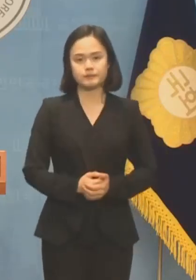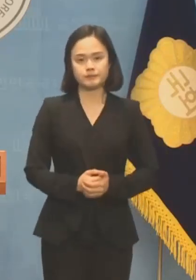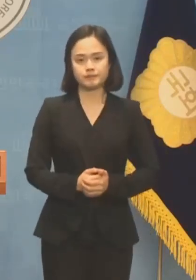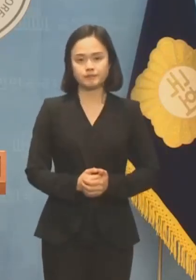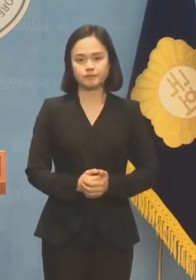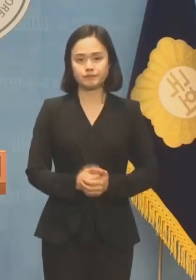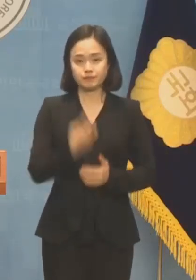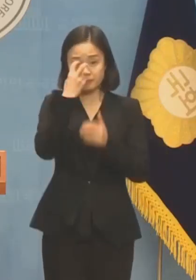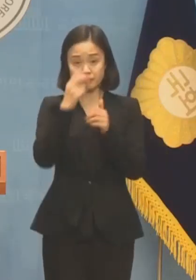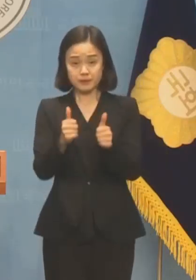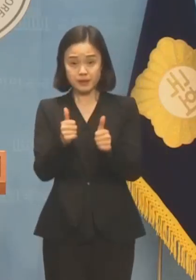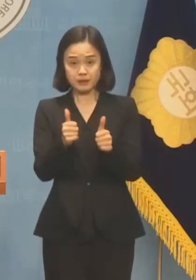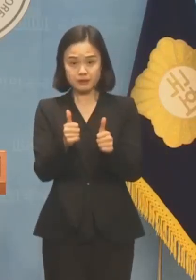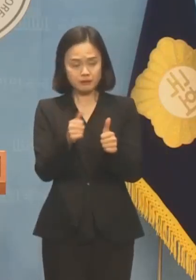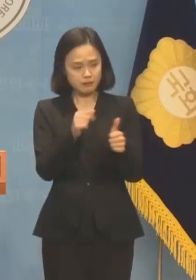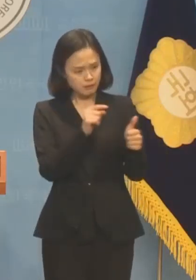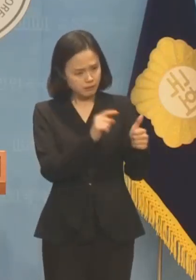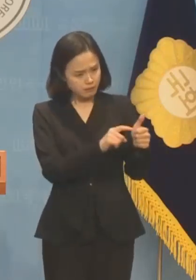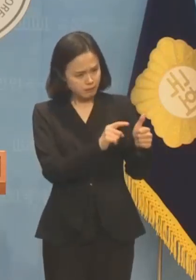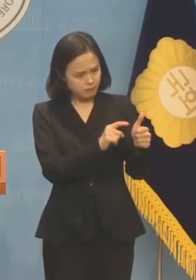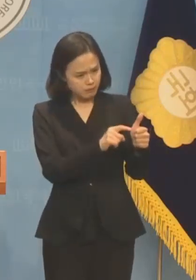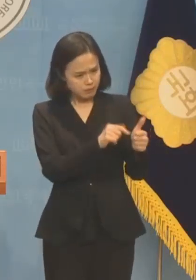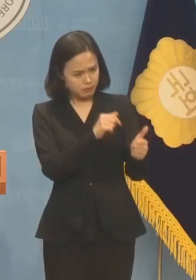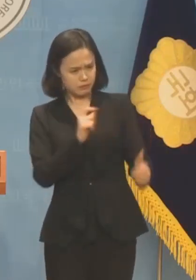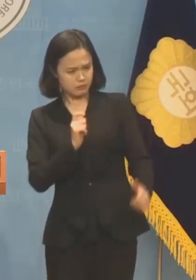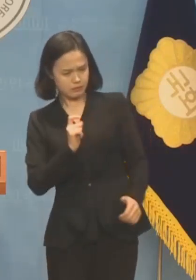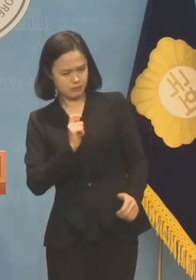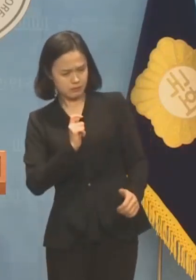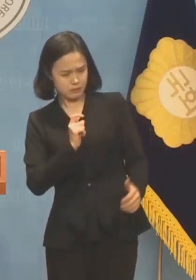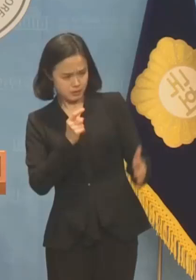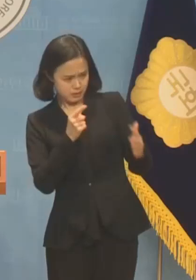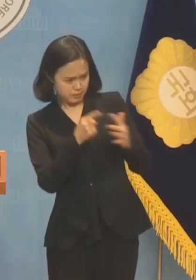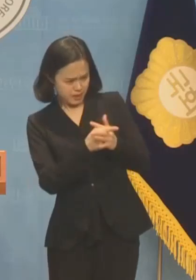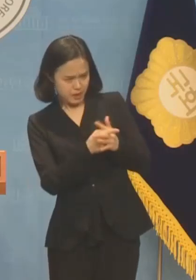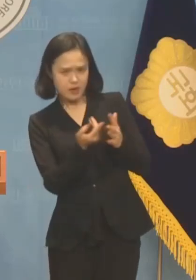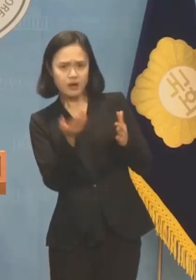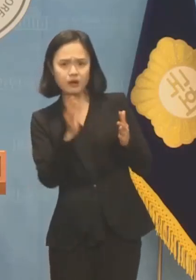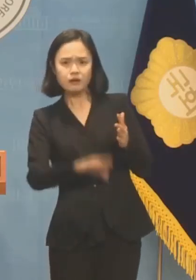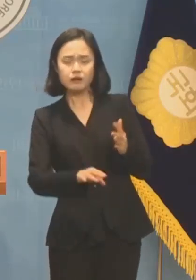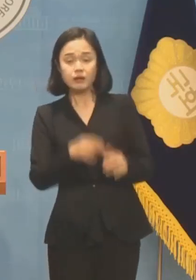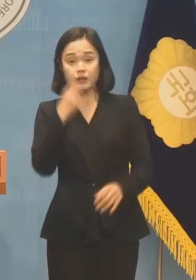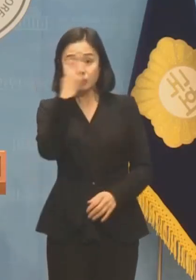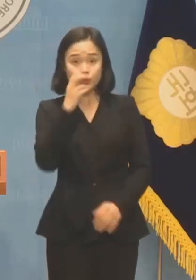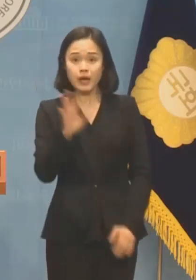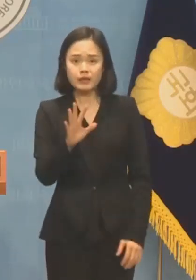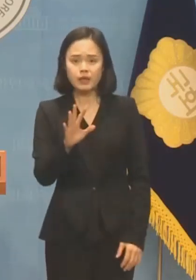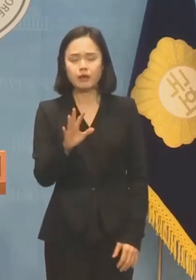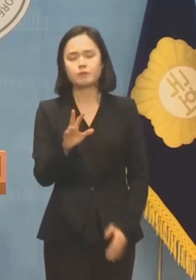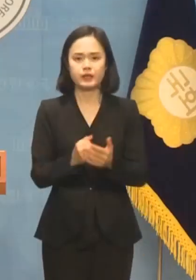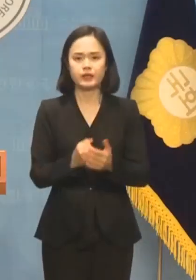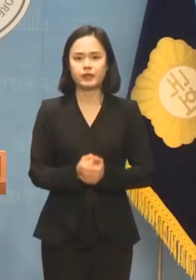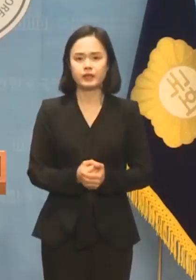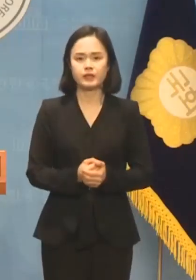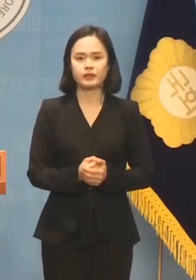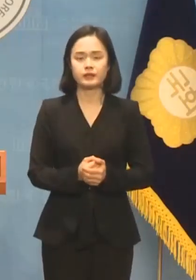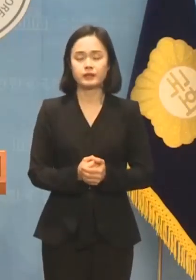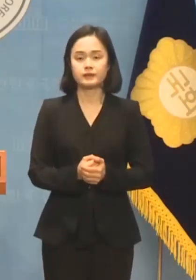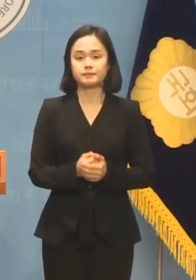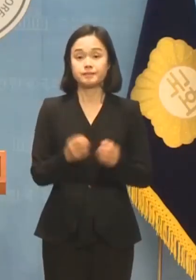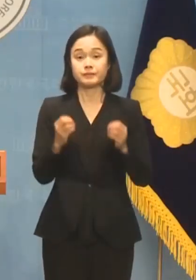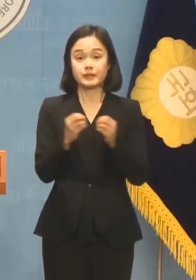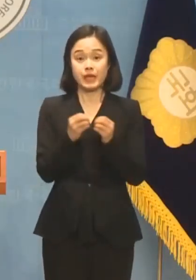이미 파악하고도 제대로 된 조사를 진행하지 않았다는 것입니다. 창원지검이 지난해